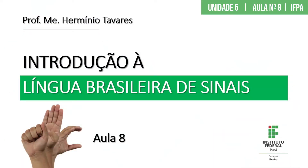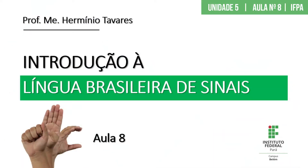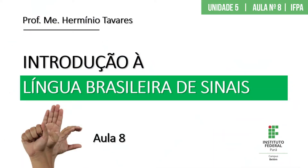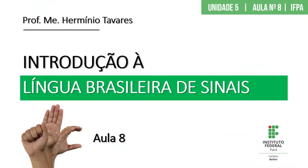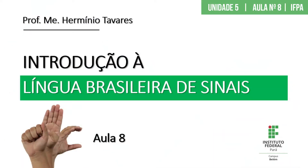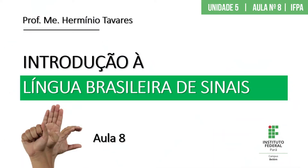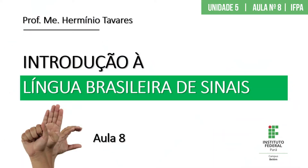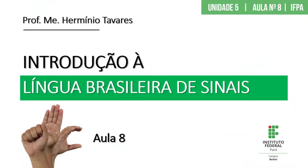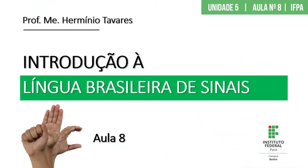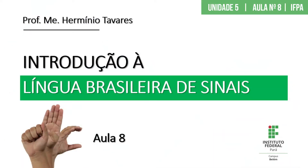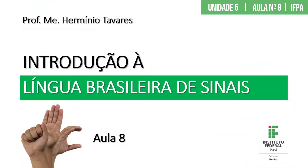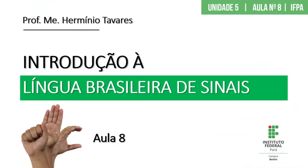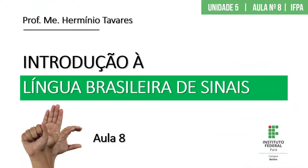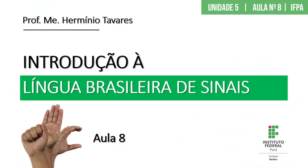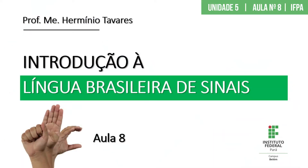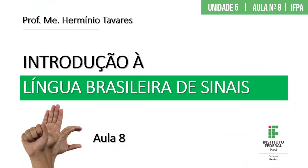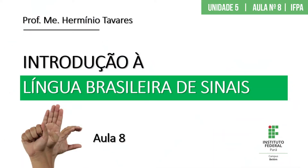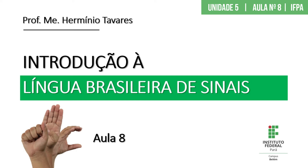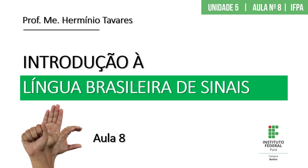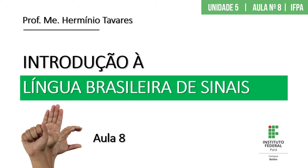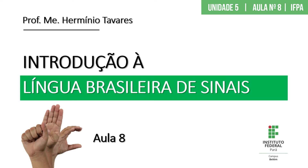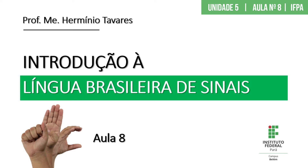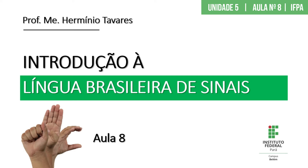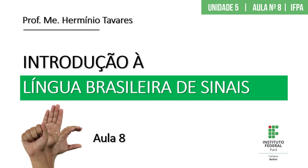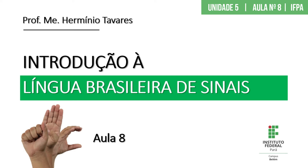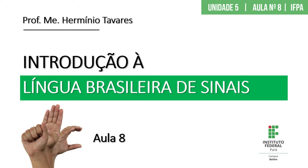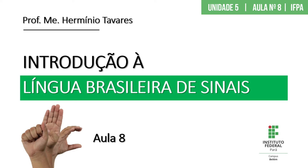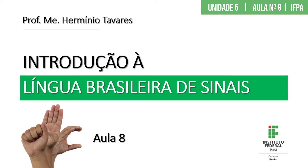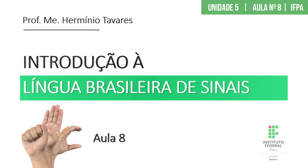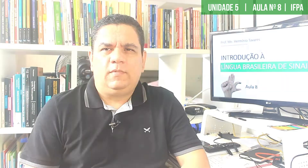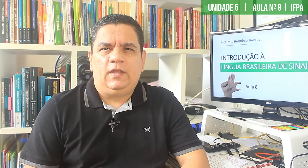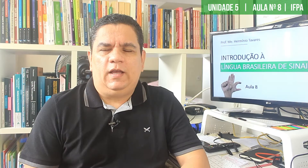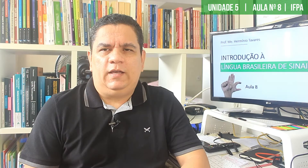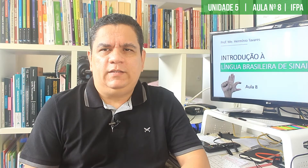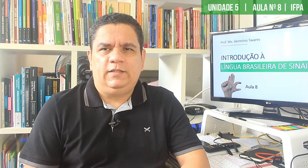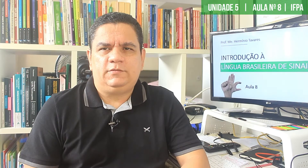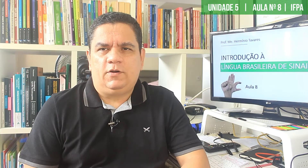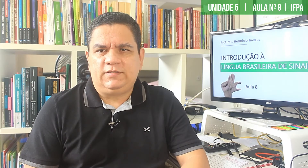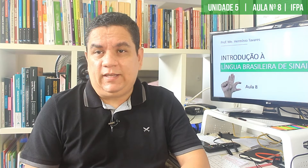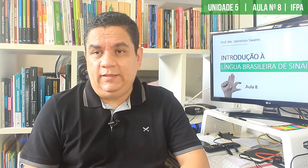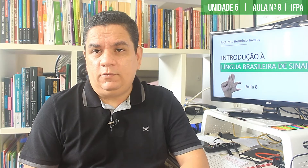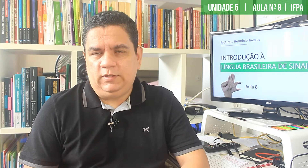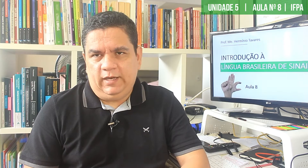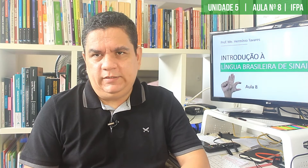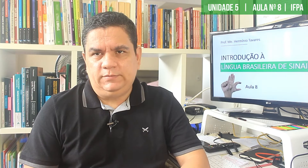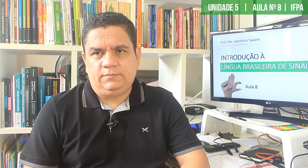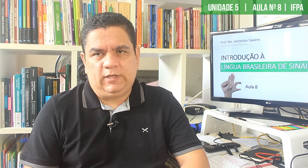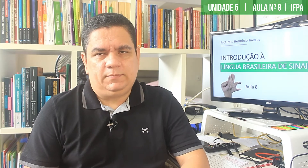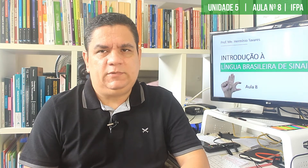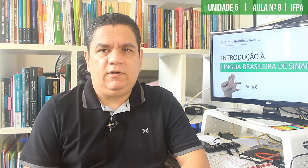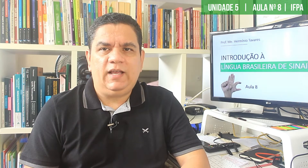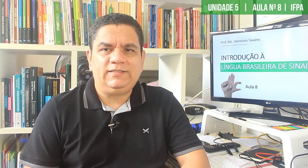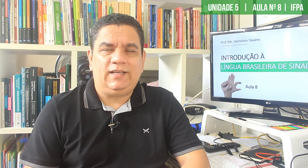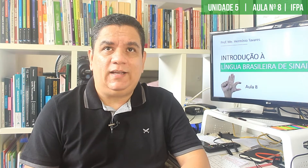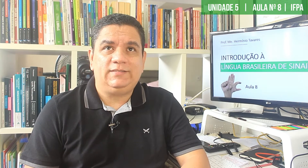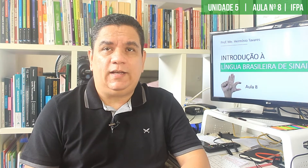Olá pessoal, boa tarde. Vamos começar a nossa 8ª aula, ainda dentro da nossa 5ª unidade, tá? Então essa aula